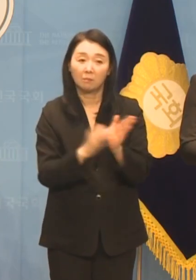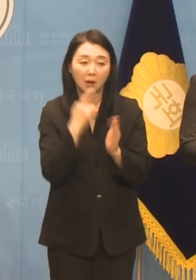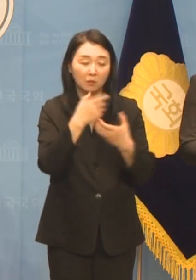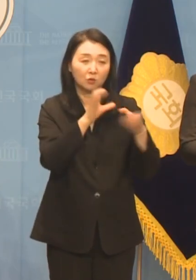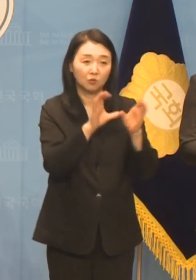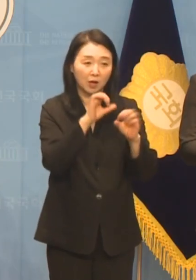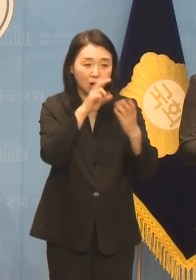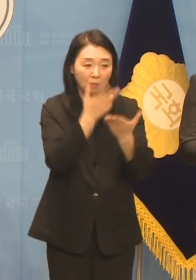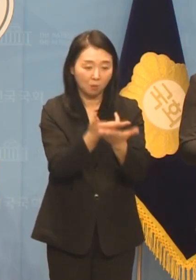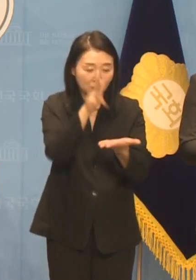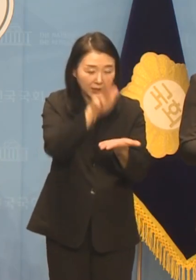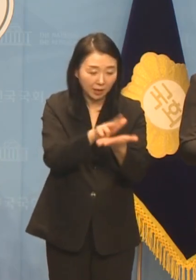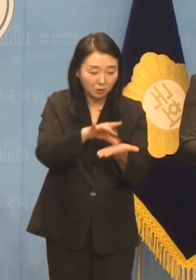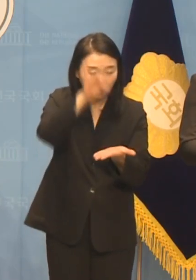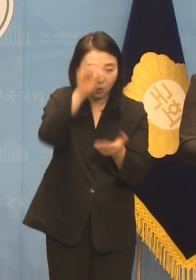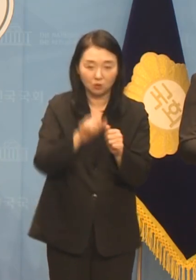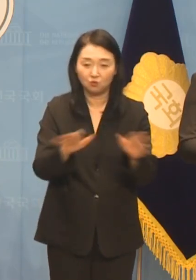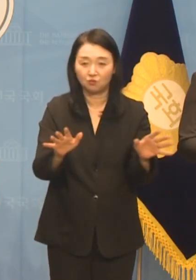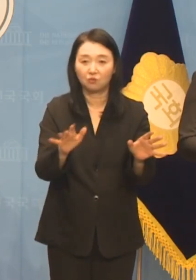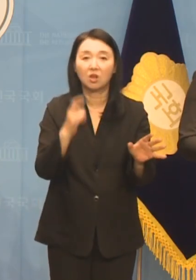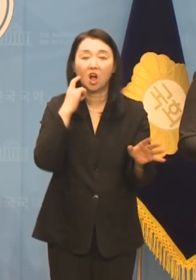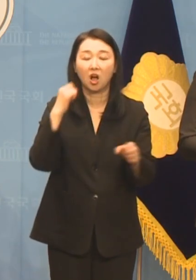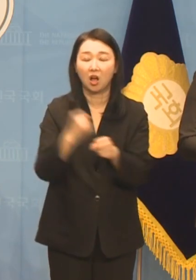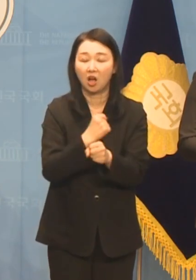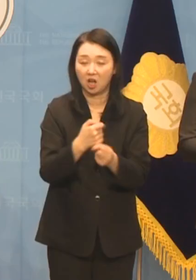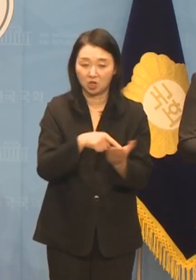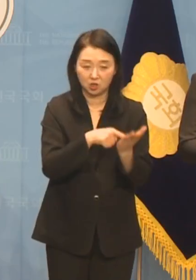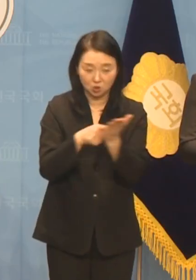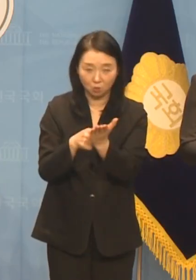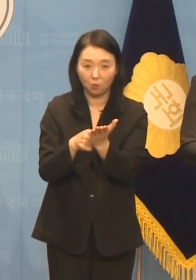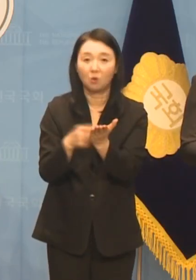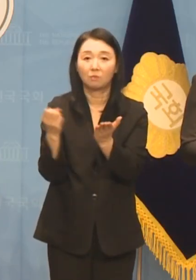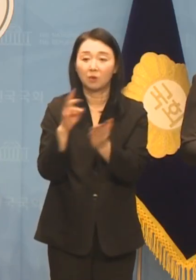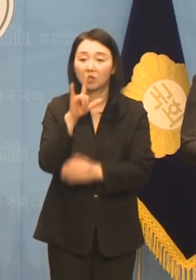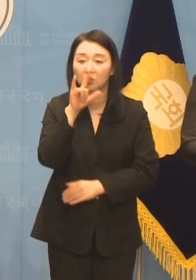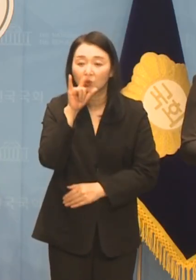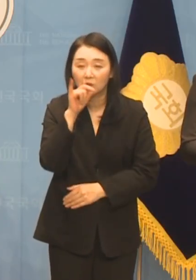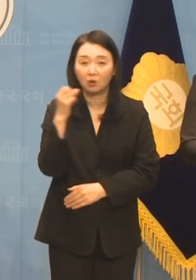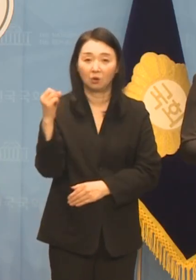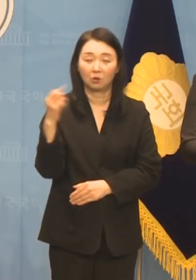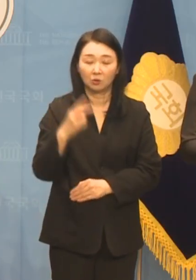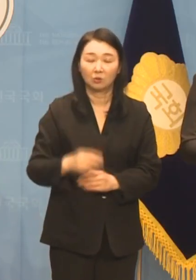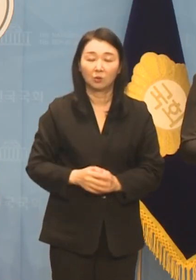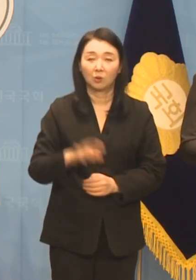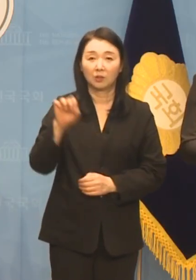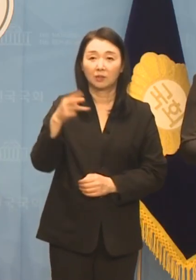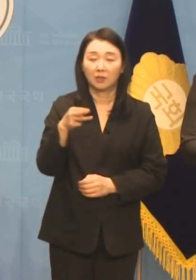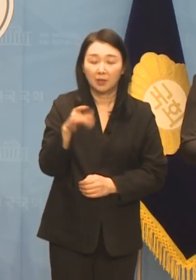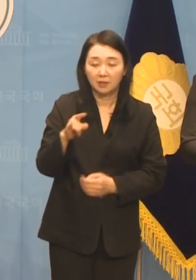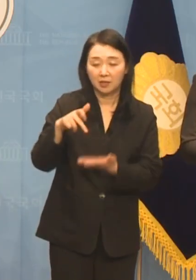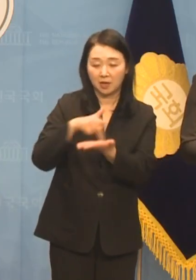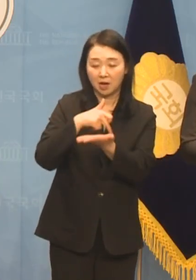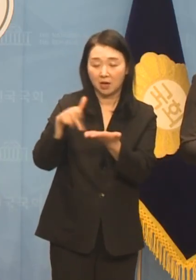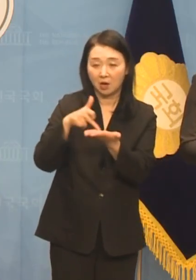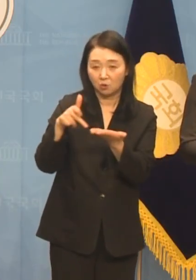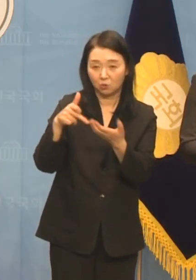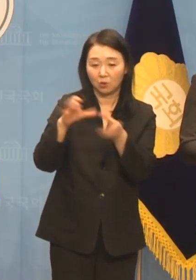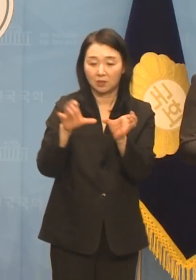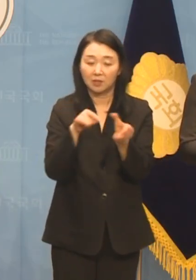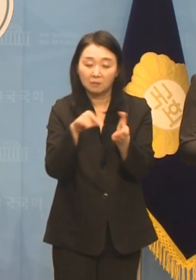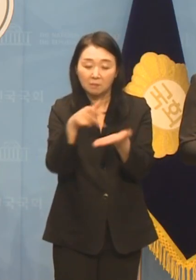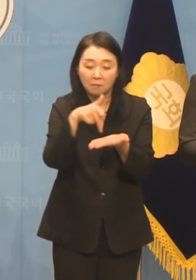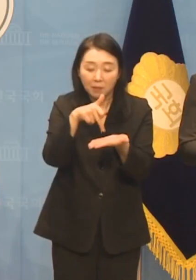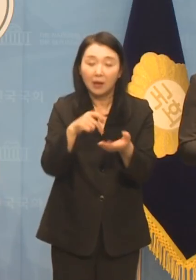헌법 개정 초안이 유출되었다는 내용의 허위 조작 정보가 트위터, 스레드, 카카오톡 오픈 채팅방을